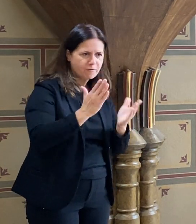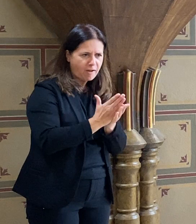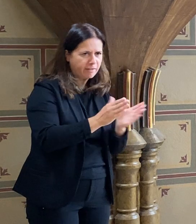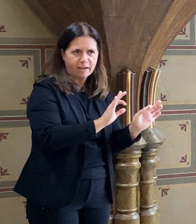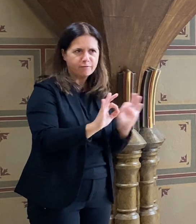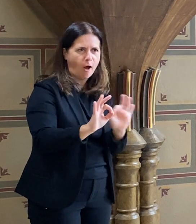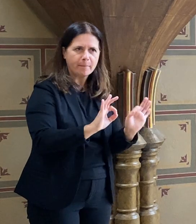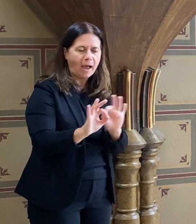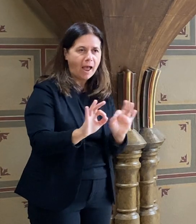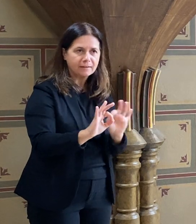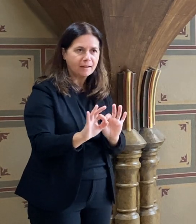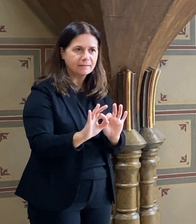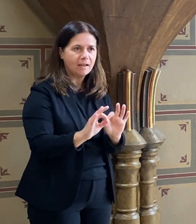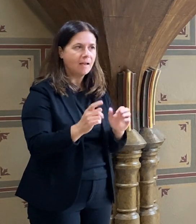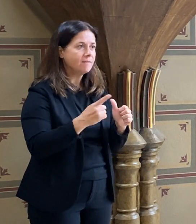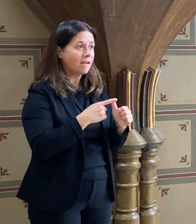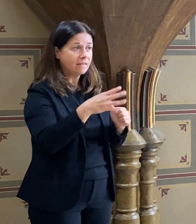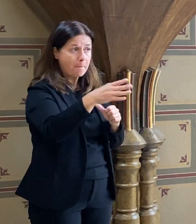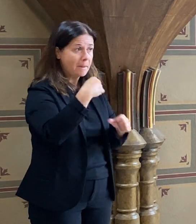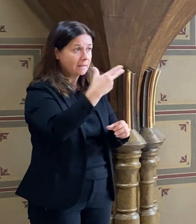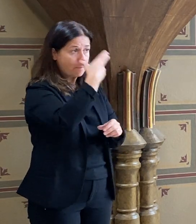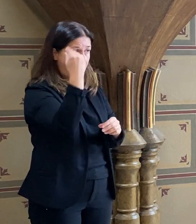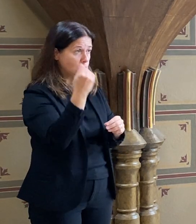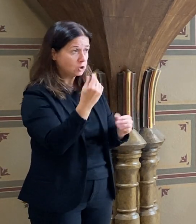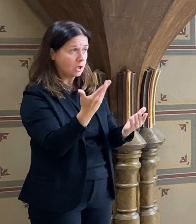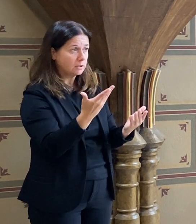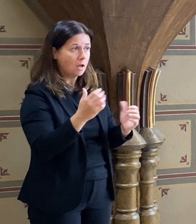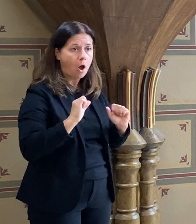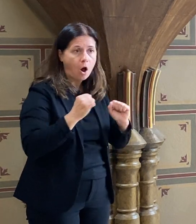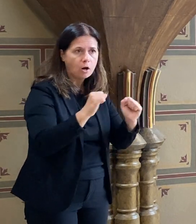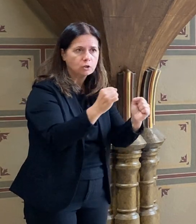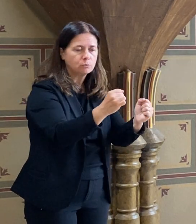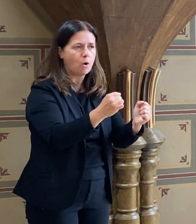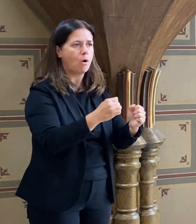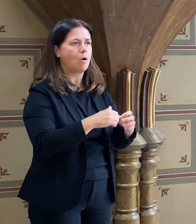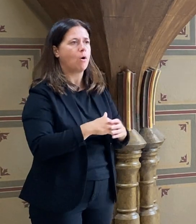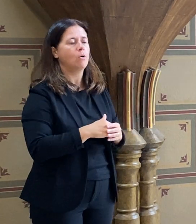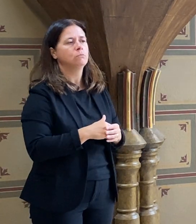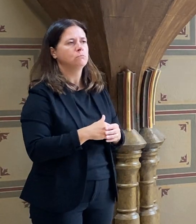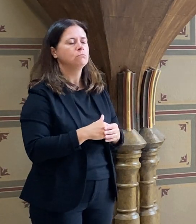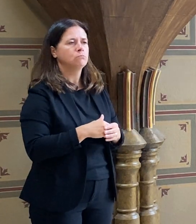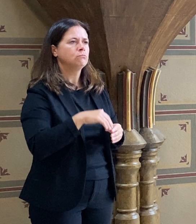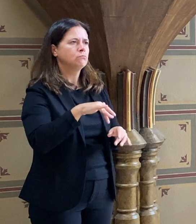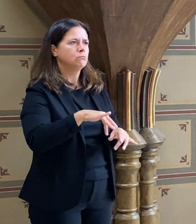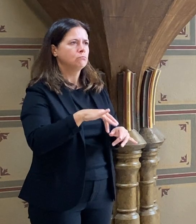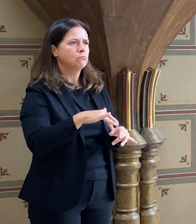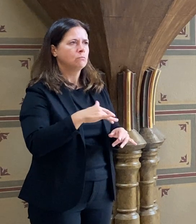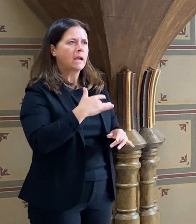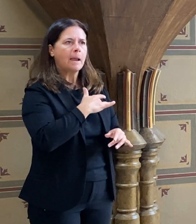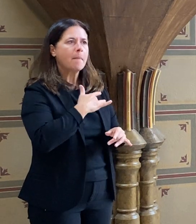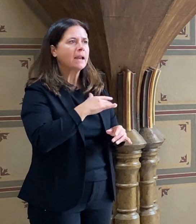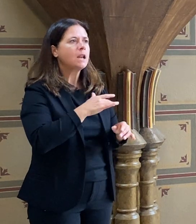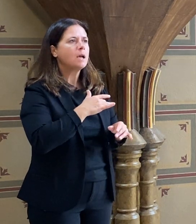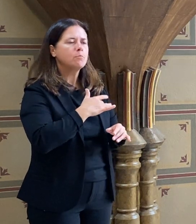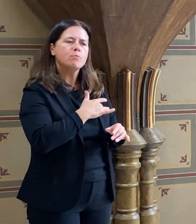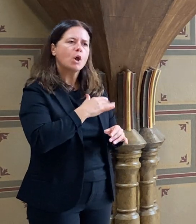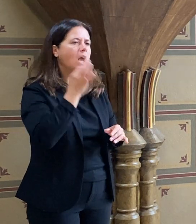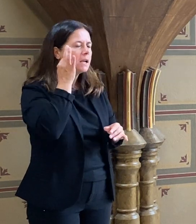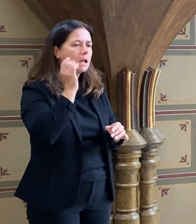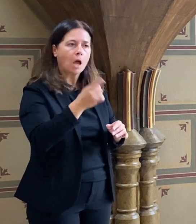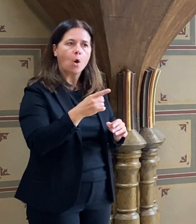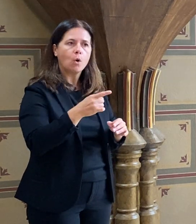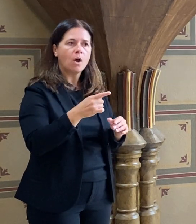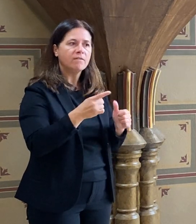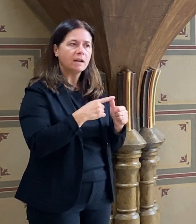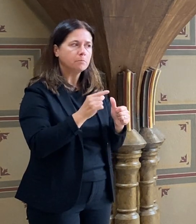Und auch wenn das Engagement unserer Mitmenschen, und das sind Gemeindeangehörige nun mal auch, allgemein